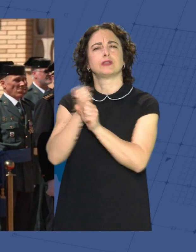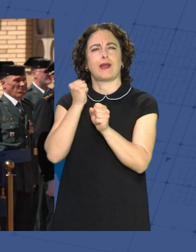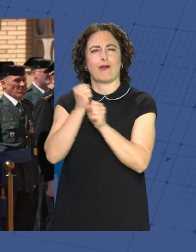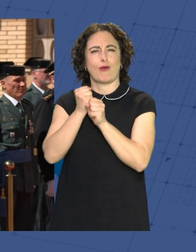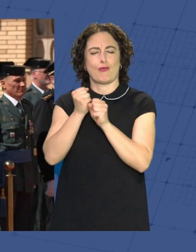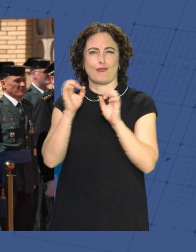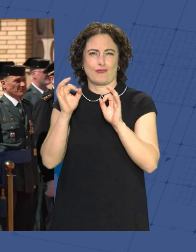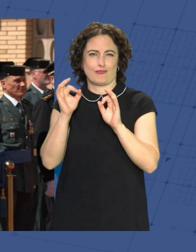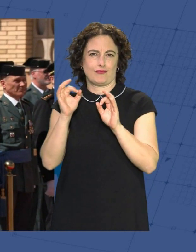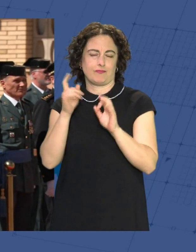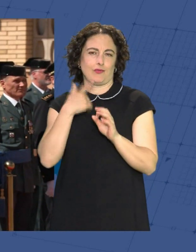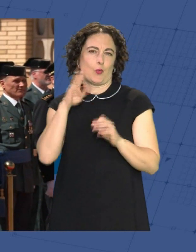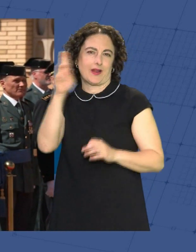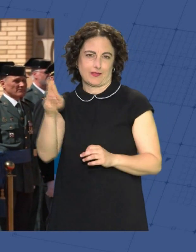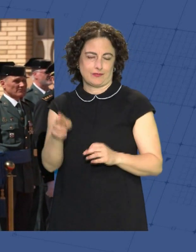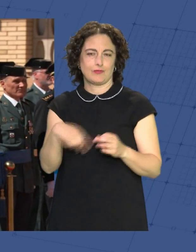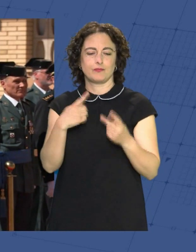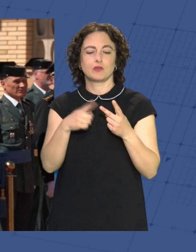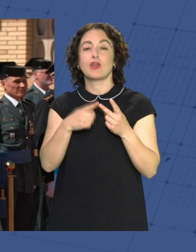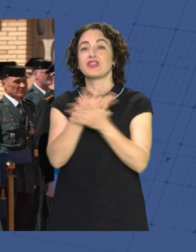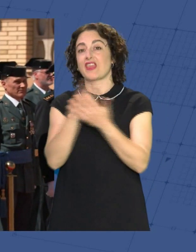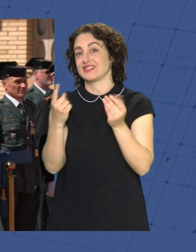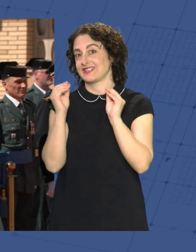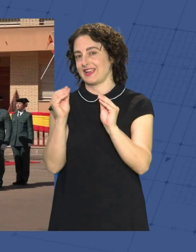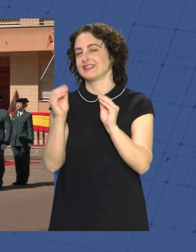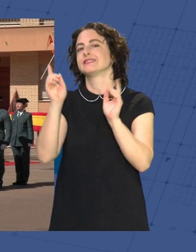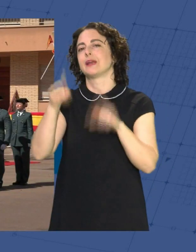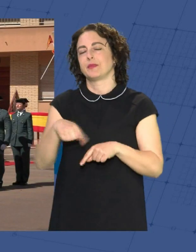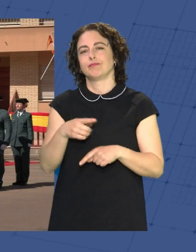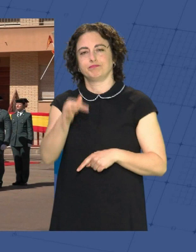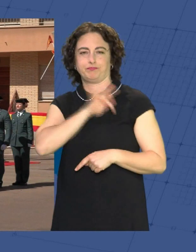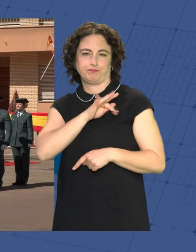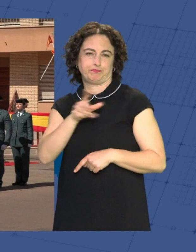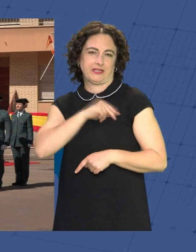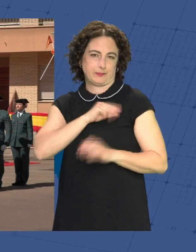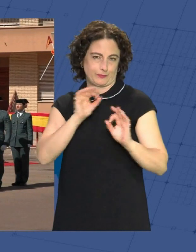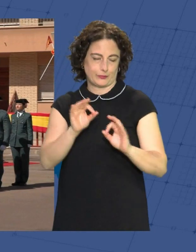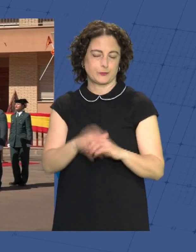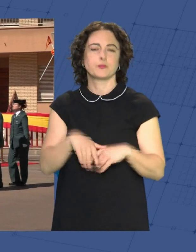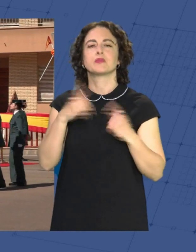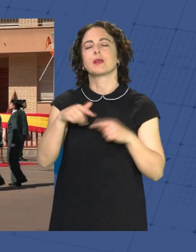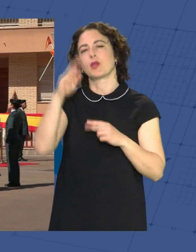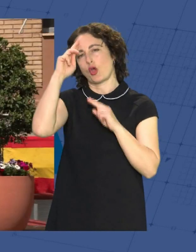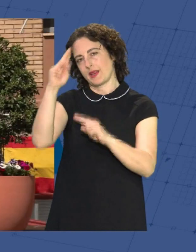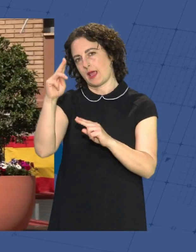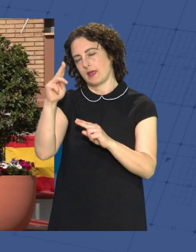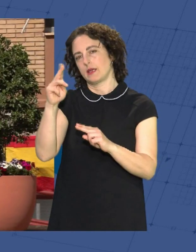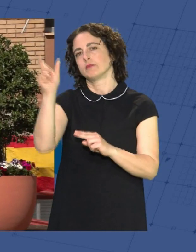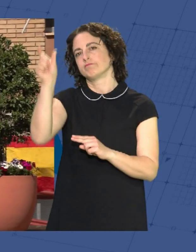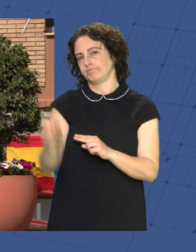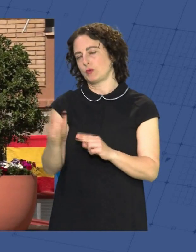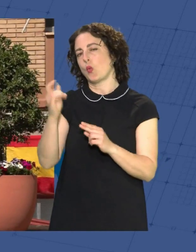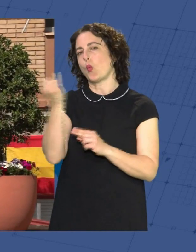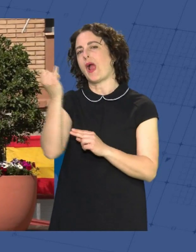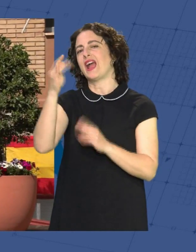pasado a situación de retiro y la de otros 16 que han sido condecorados. Además, se ha rendido homenaje al agente Juan